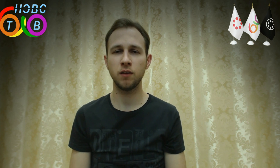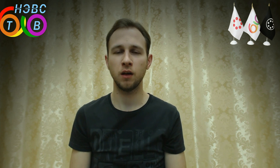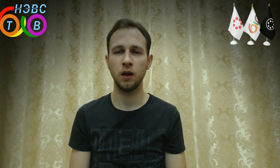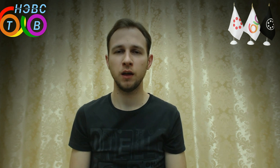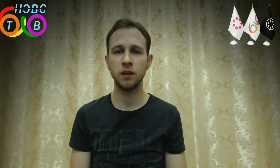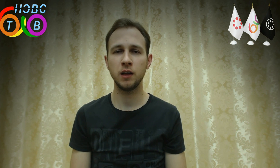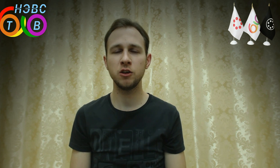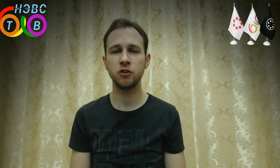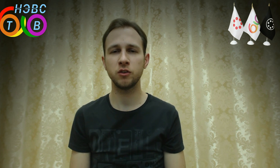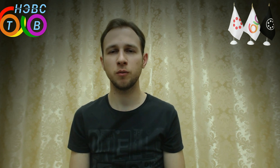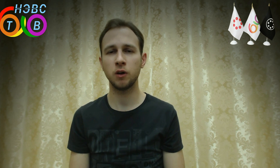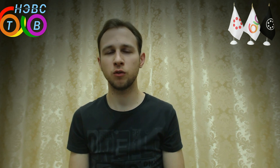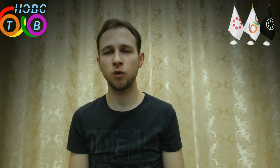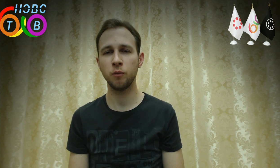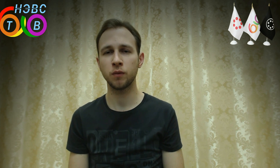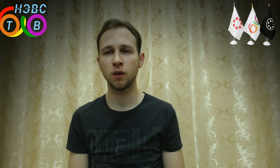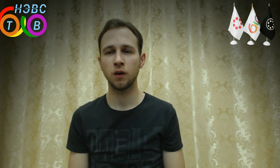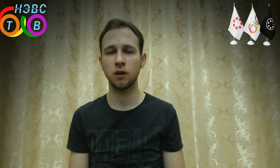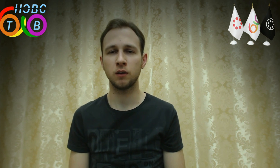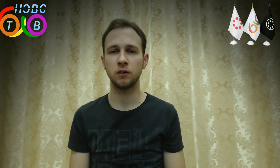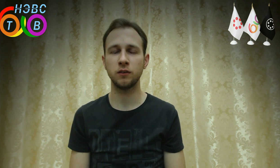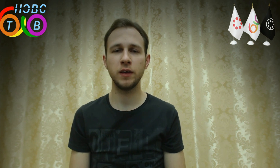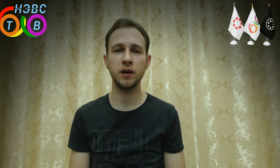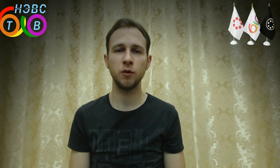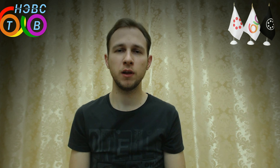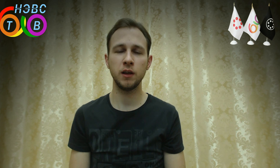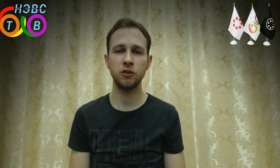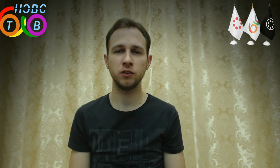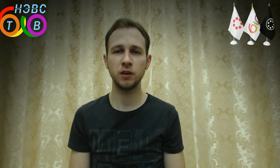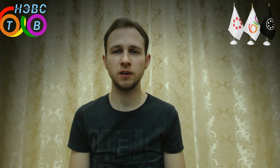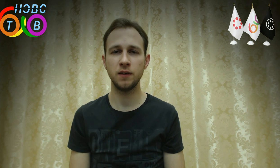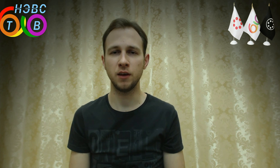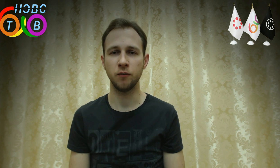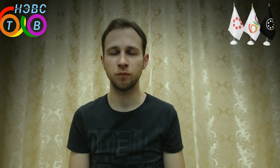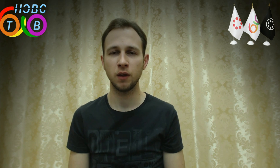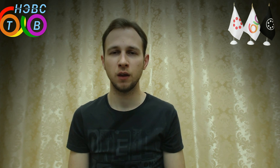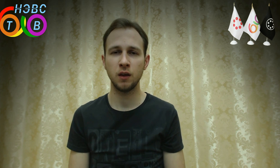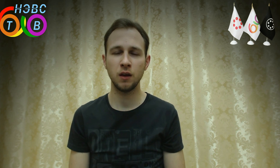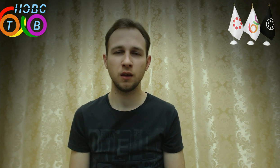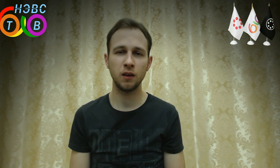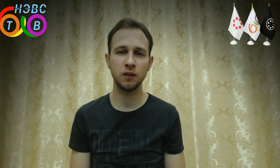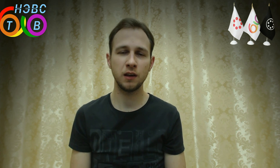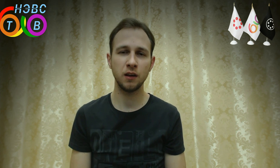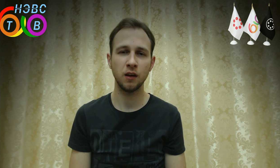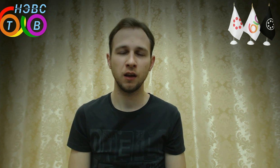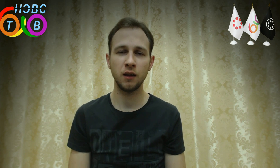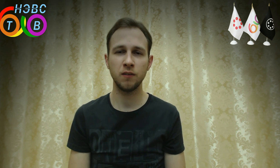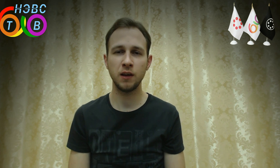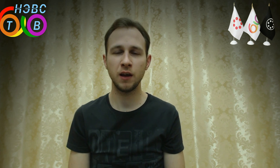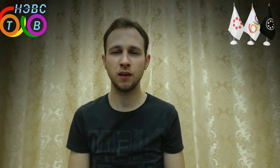является энергетическим отцом своих небиологических детей? И если это